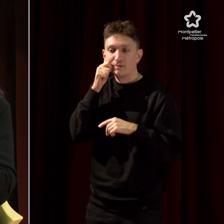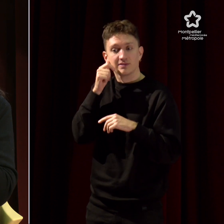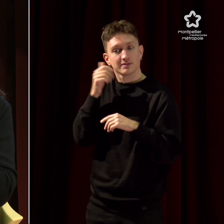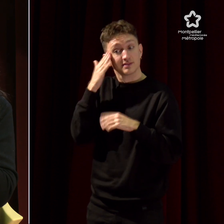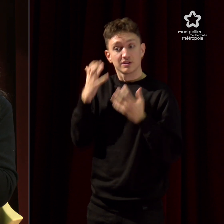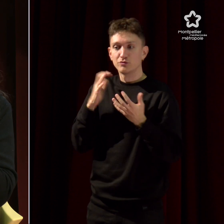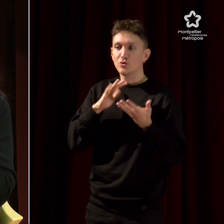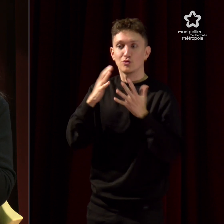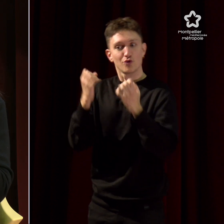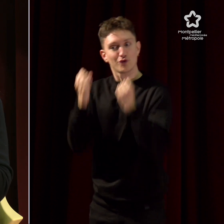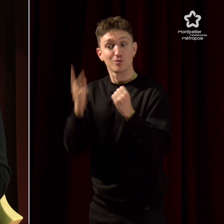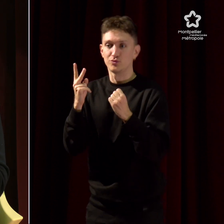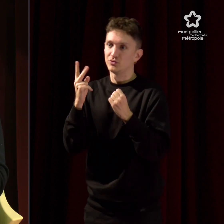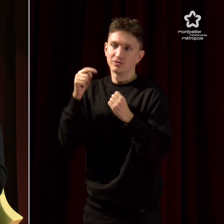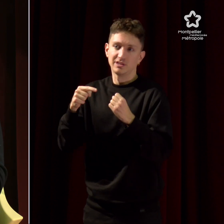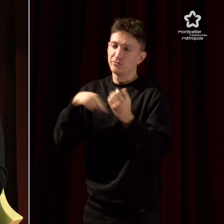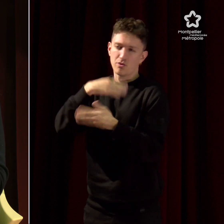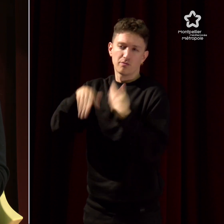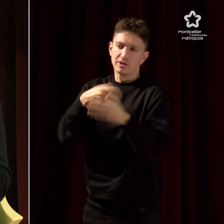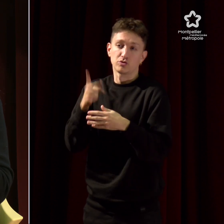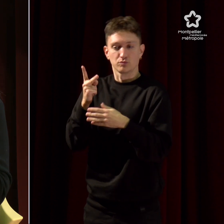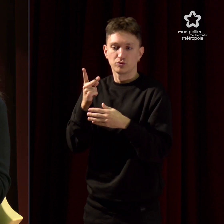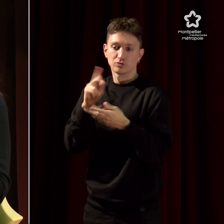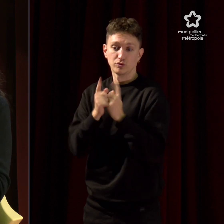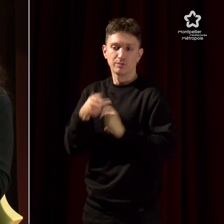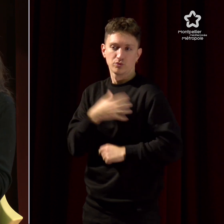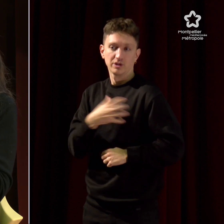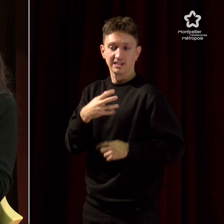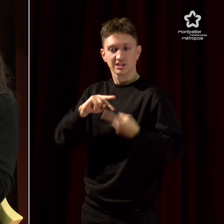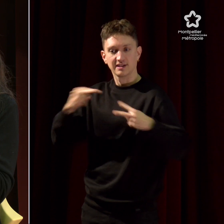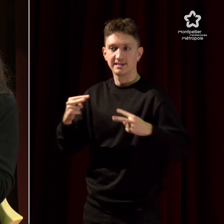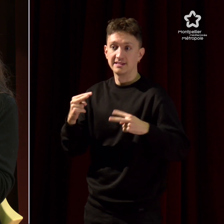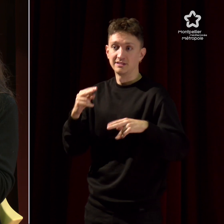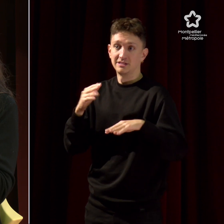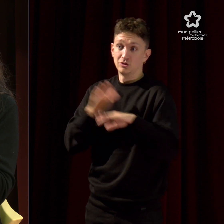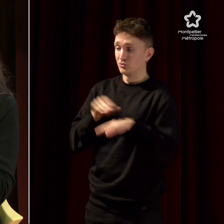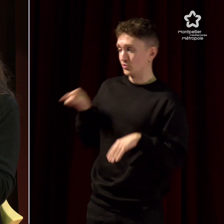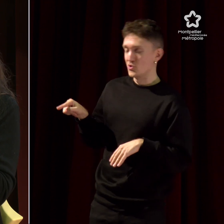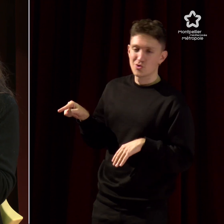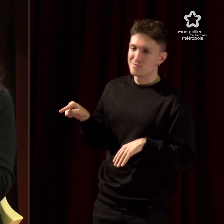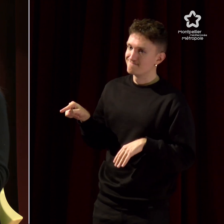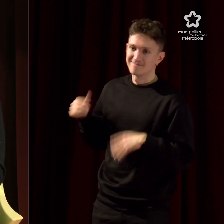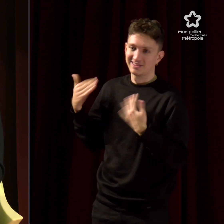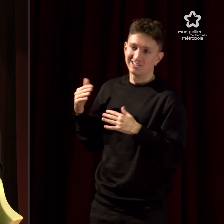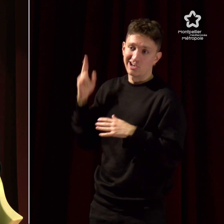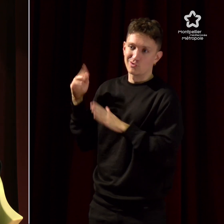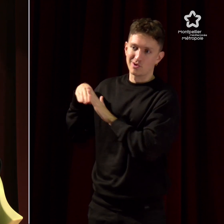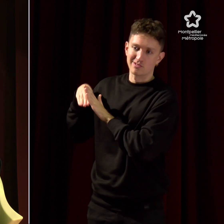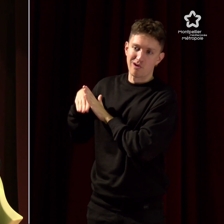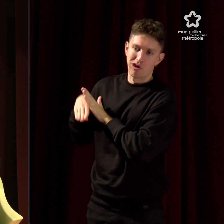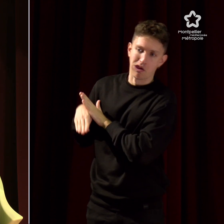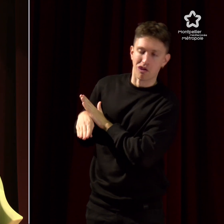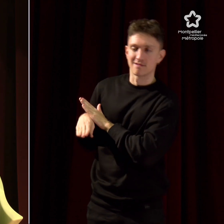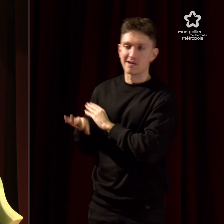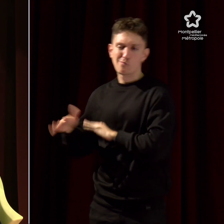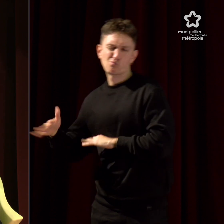de disparaître. Ils étaient déjà plutôt, d'un point de vue données génétiques formelles, sur la voie de quelque chose qui n'était pas